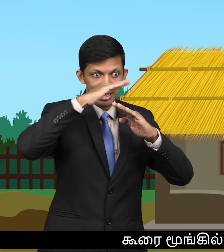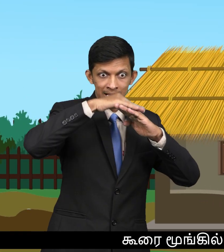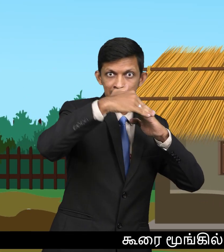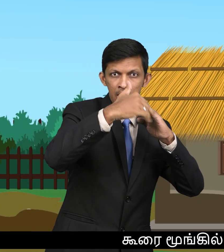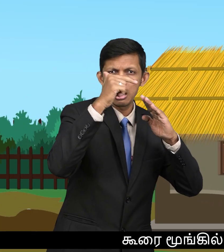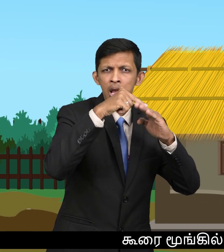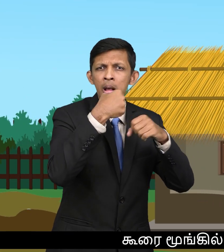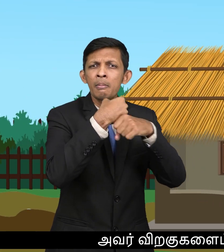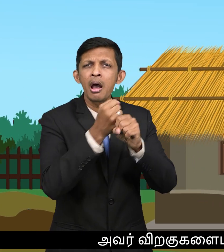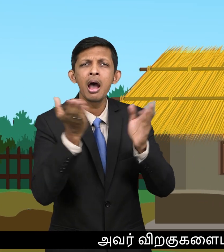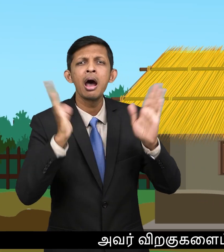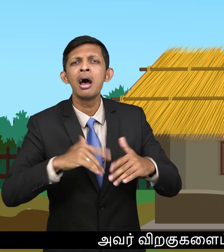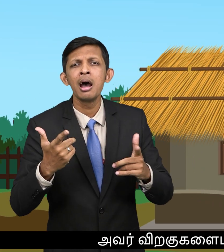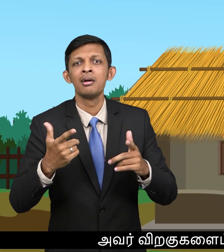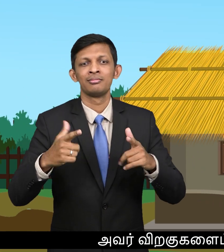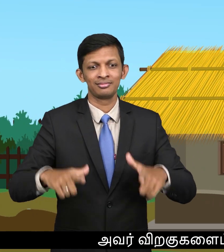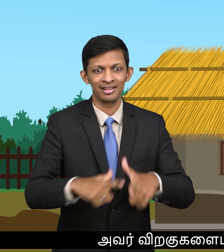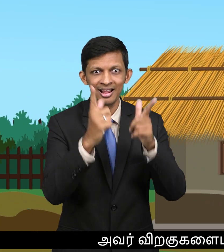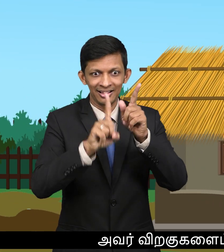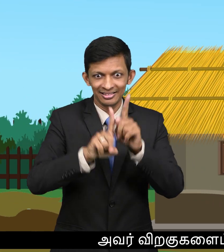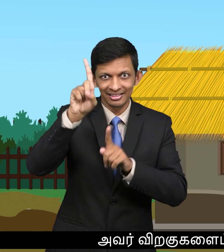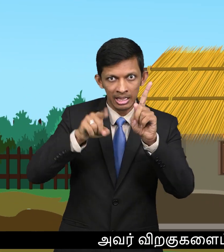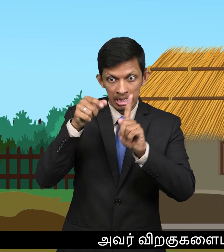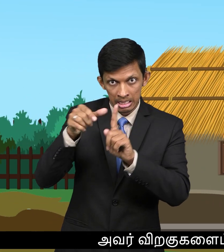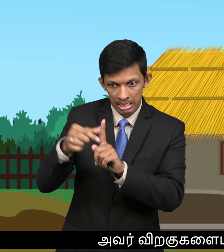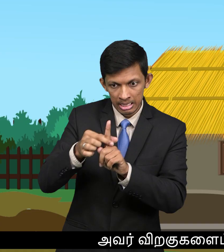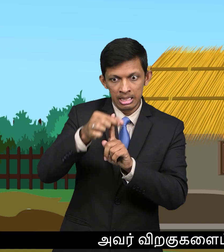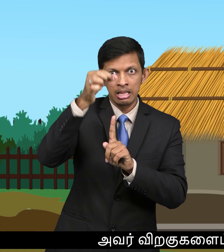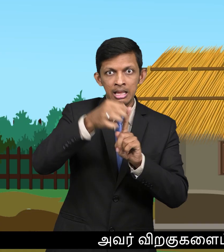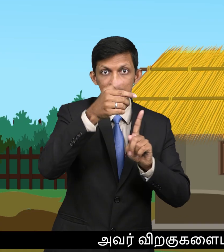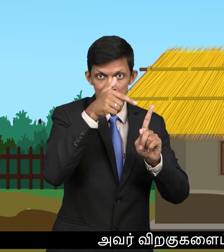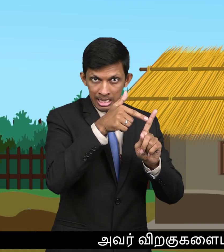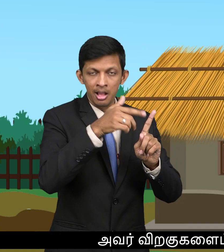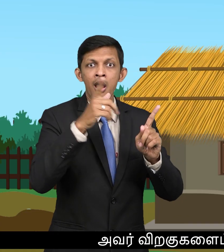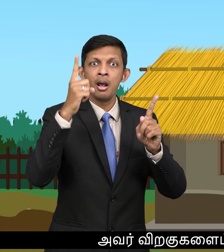கூரை மூங்கில், குச்சிகள் மற்றும் பனை ஓலைகளால் ஆனது.